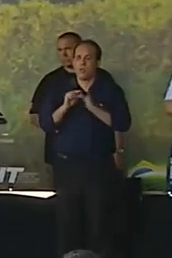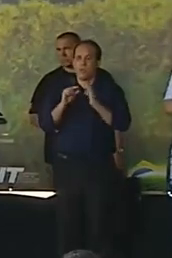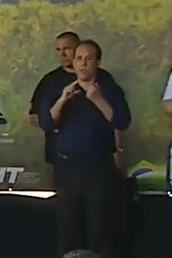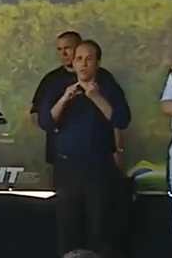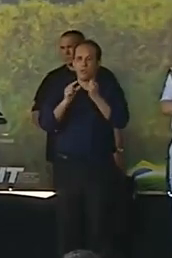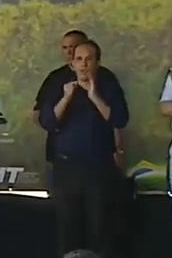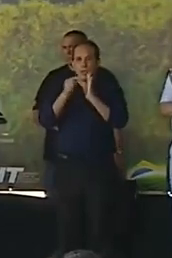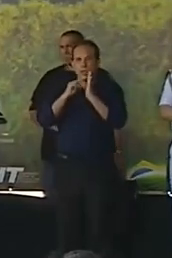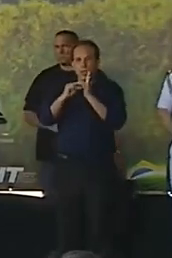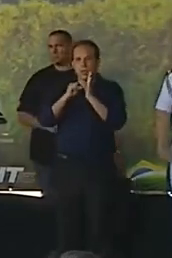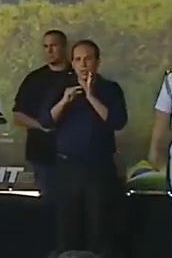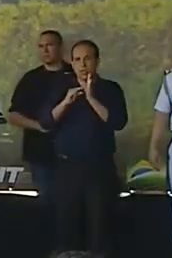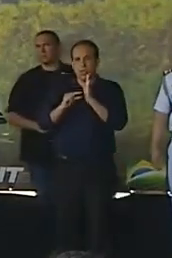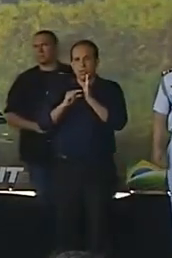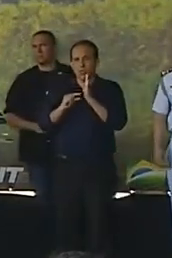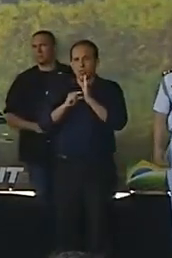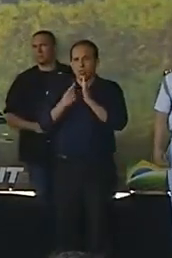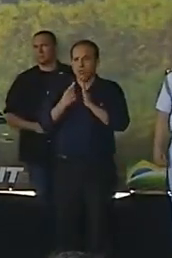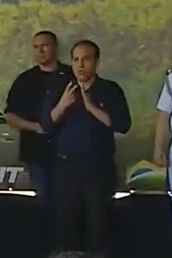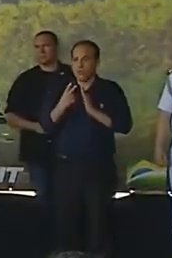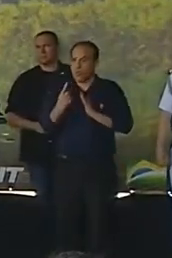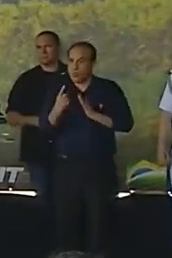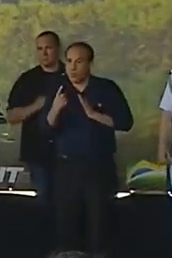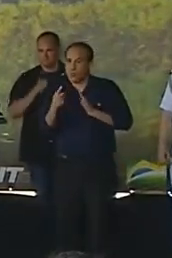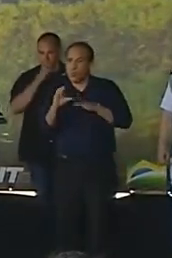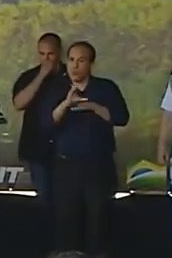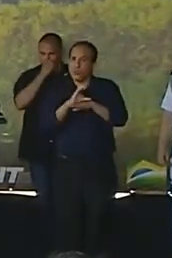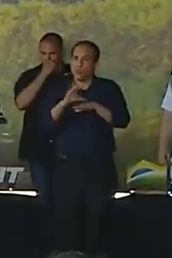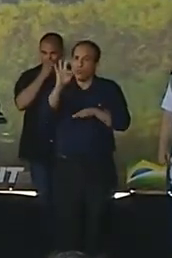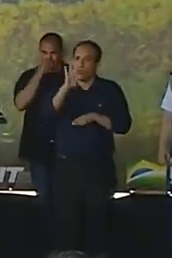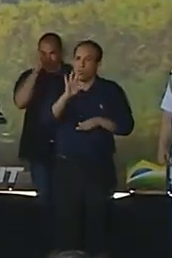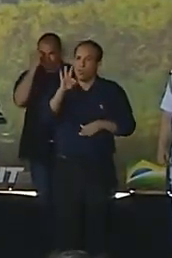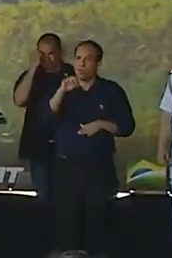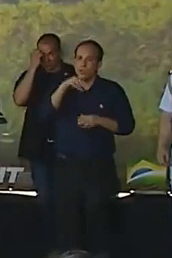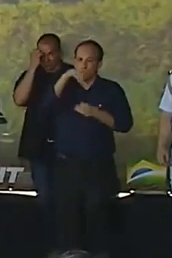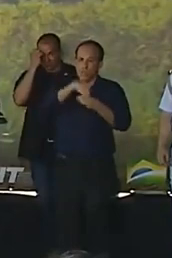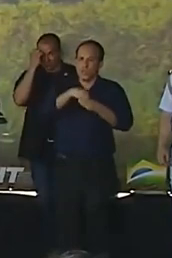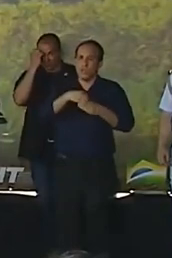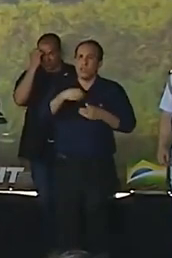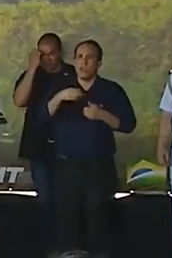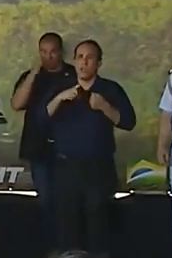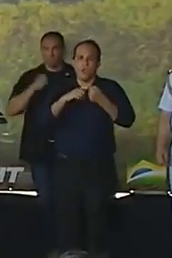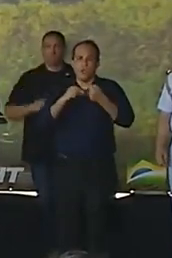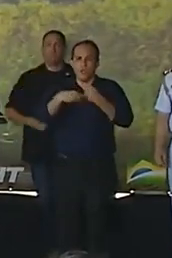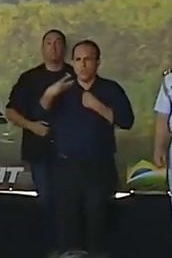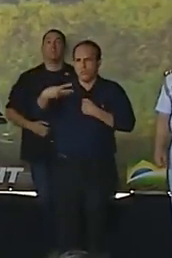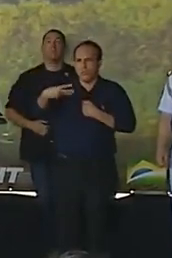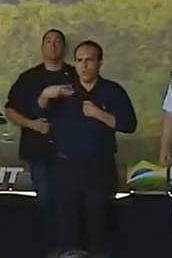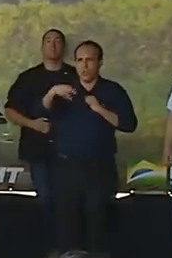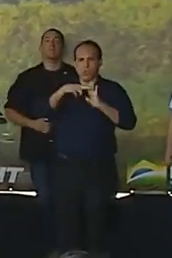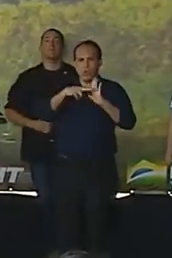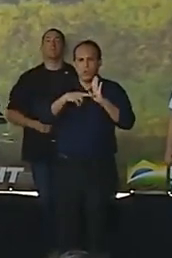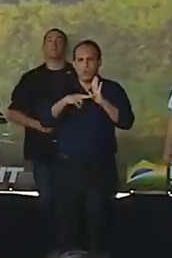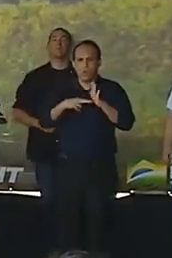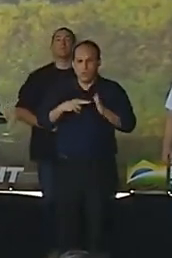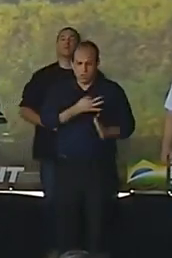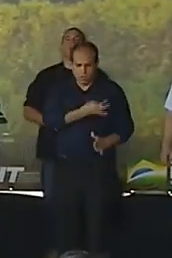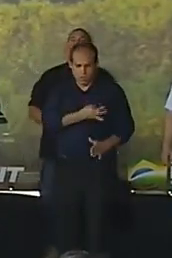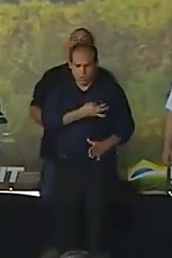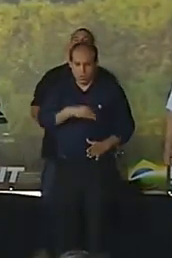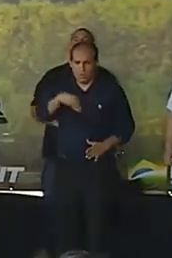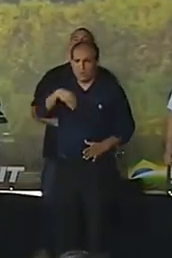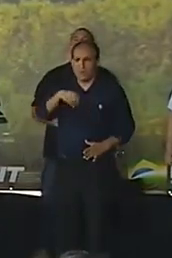da Constituição Federal, e tendo em vista o disposto no artigo 3º do Regulamento da Medalha do Mérito